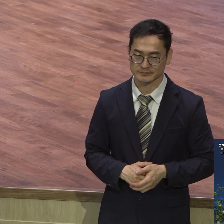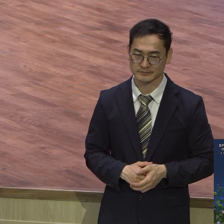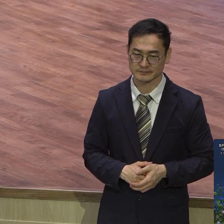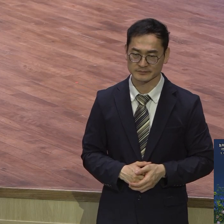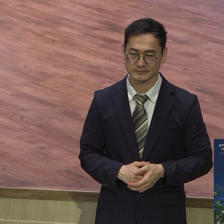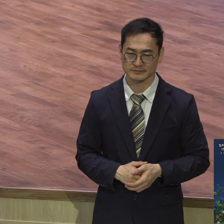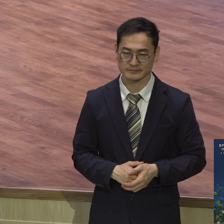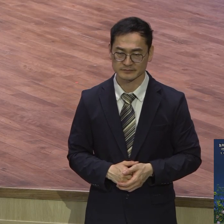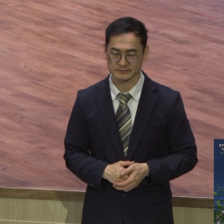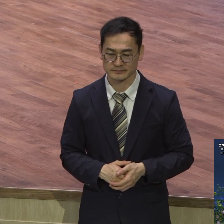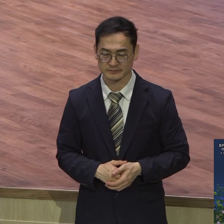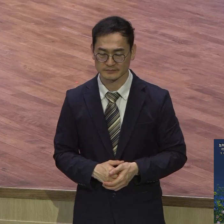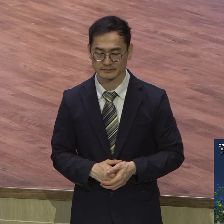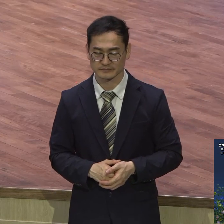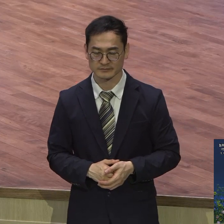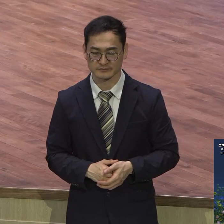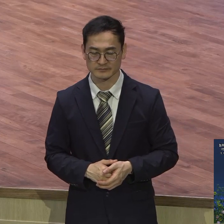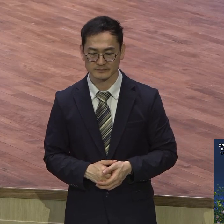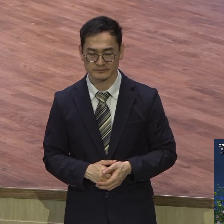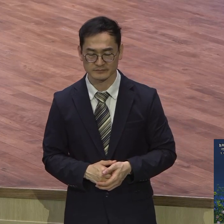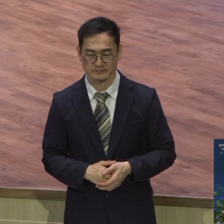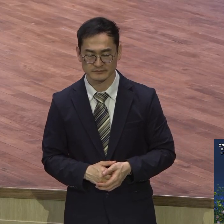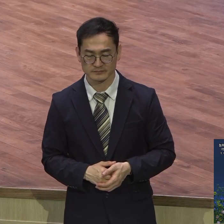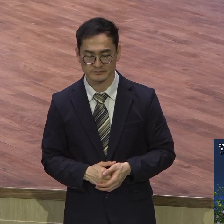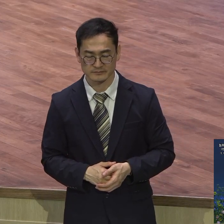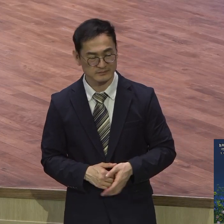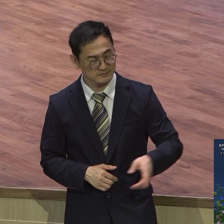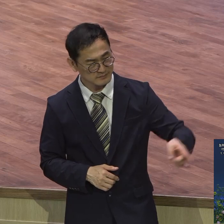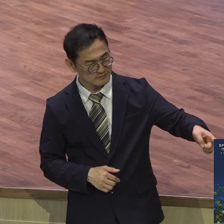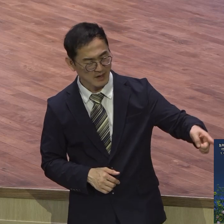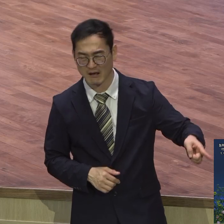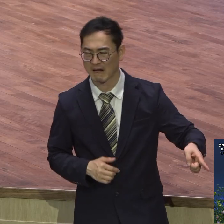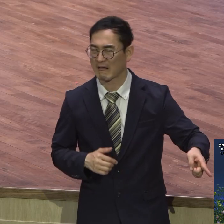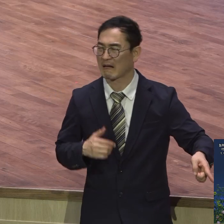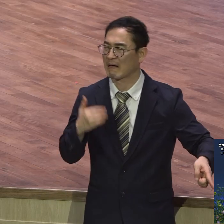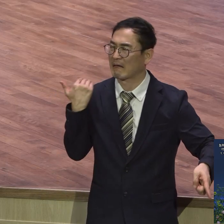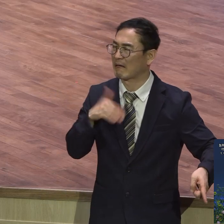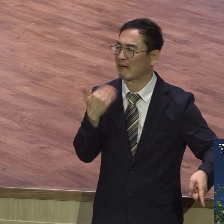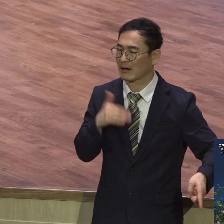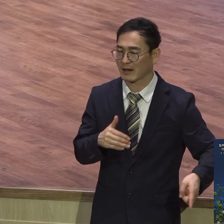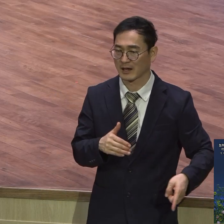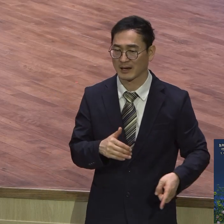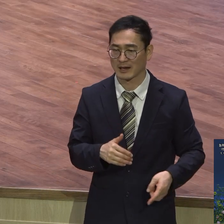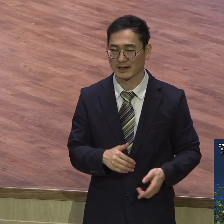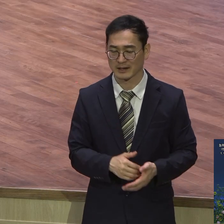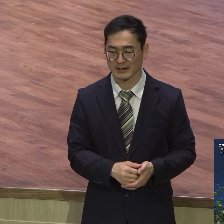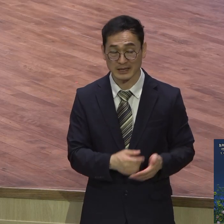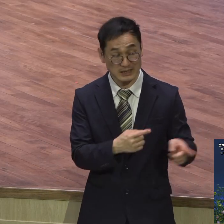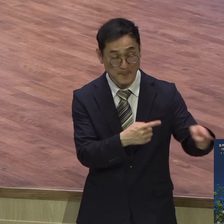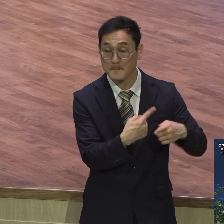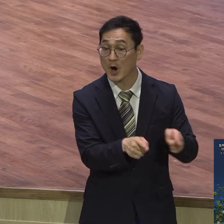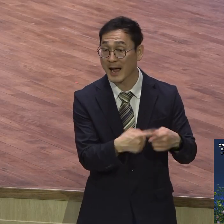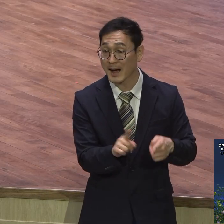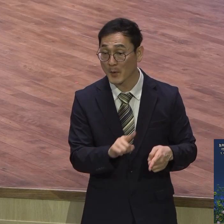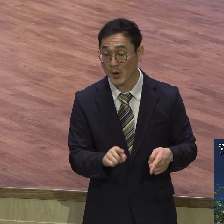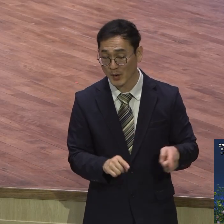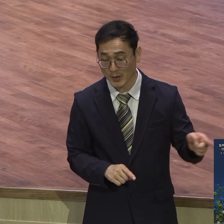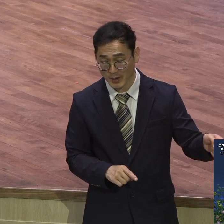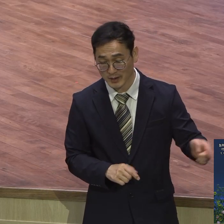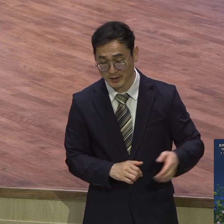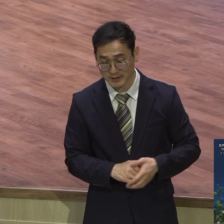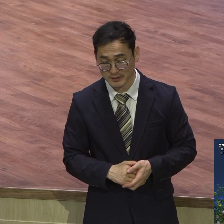정말로 자신들이 정탐한 땅을 뭐라고 하죠? 악평했다. 악평했다. 이 말은 이 땅 거주민들을